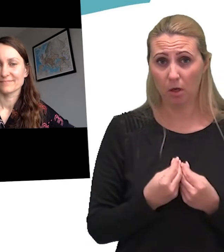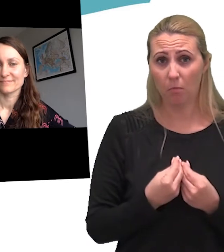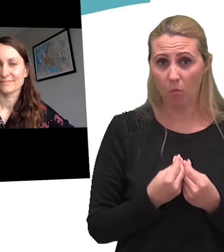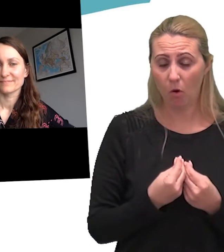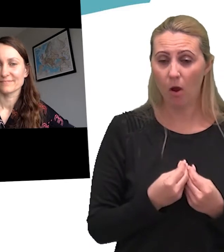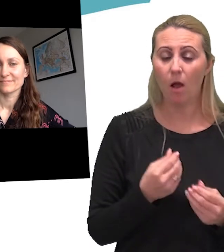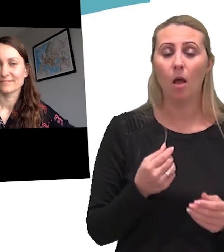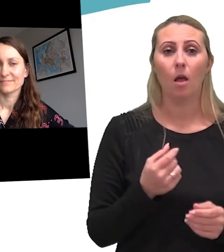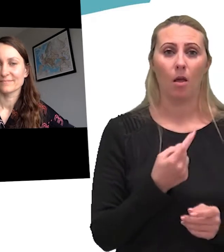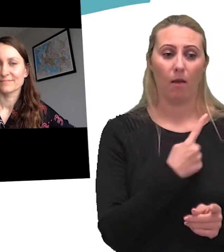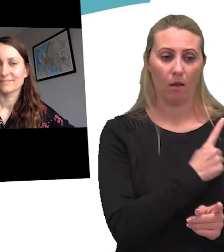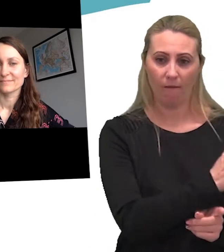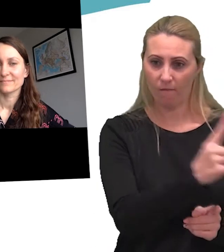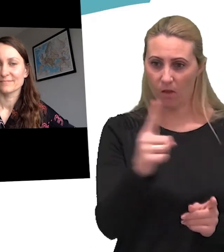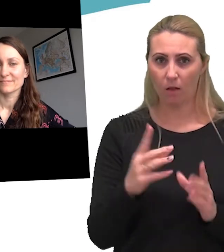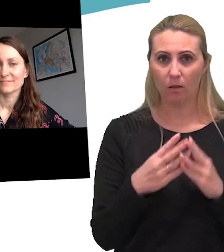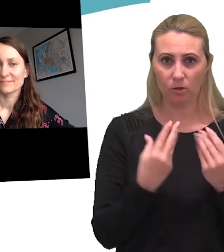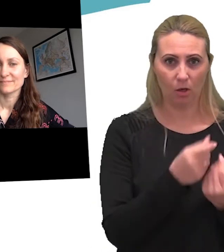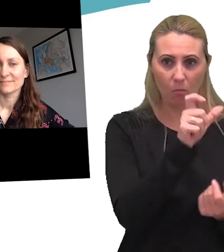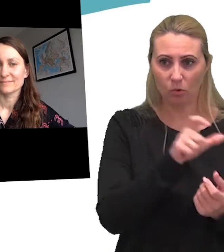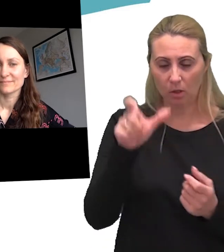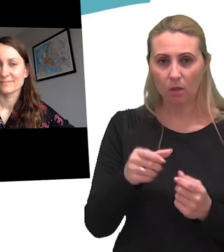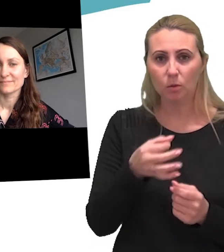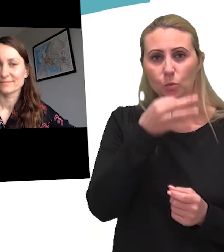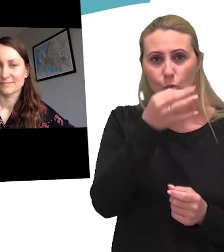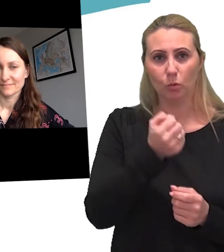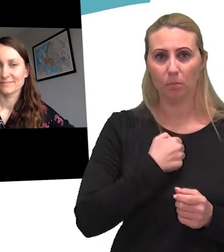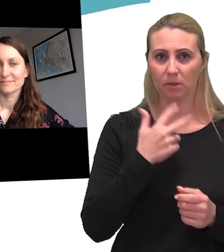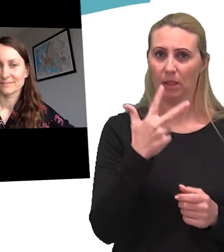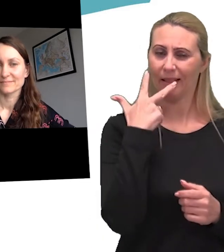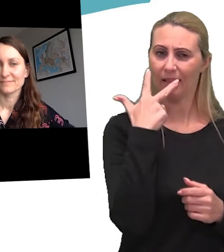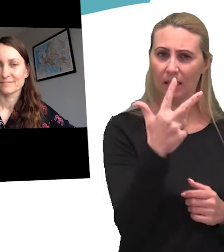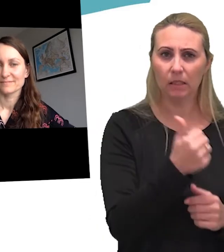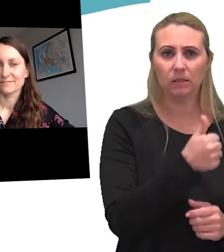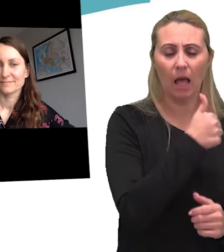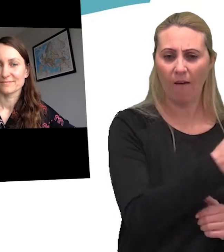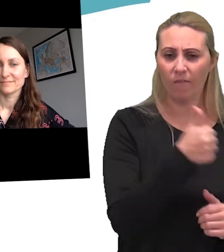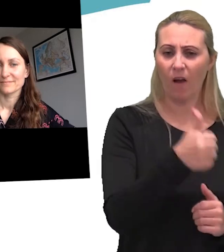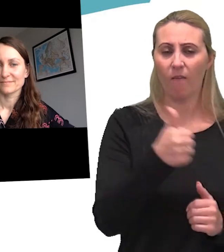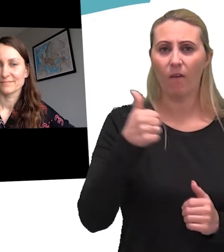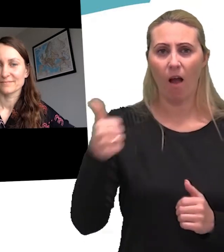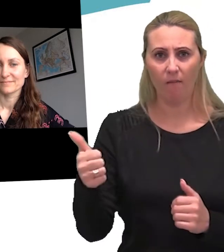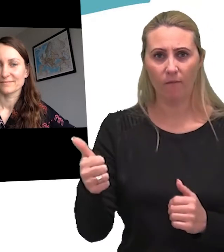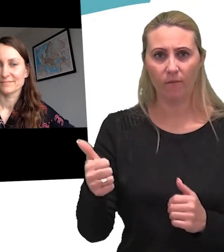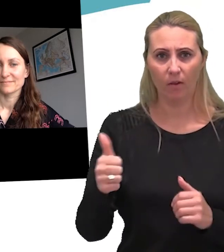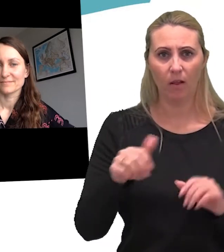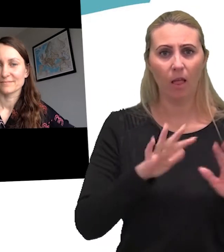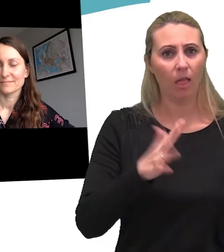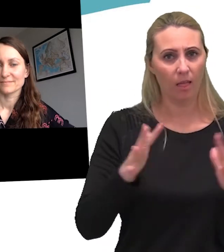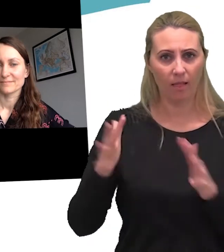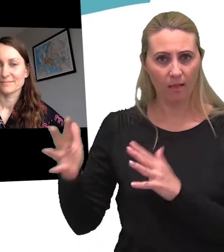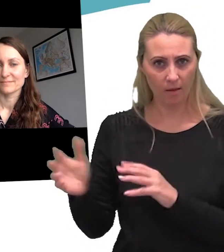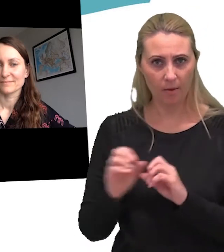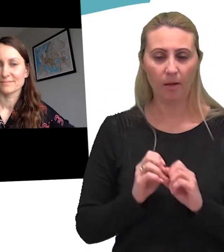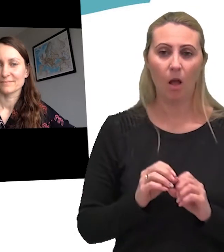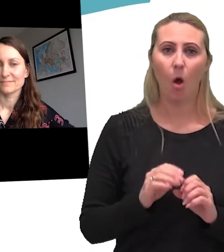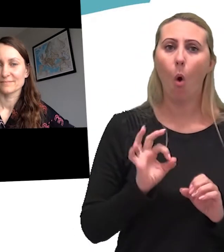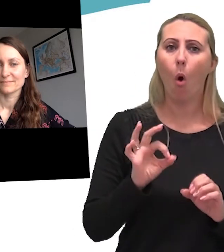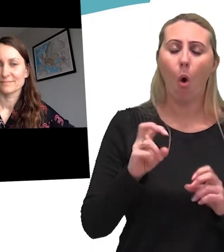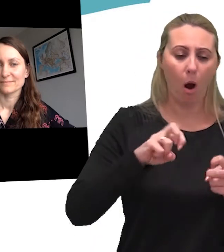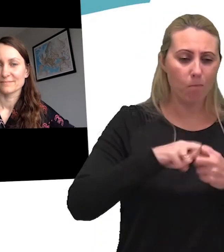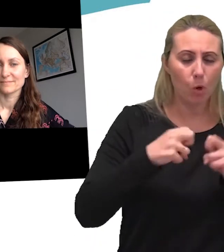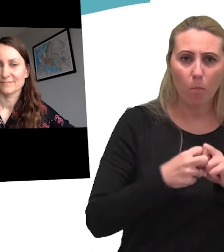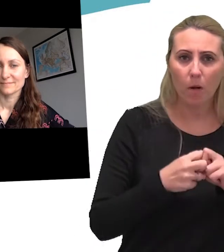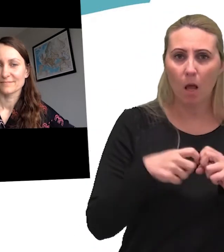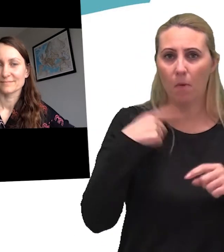kiekvienas turi pasakyti mažiausiai po 3 gerus dalykus prie stalo susėdę. Apie problemas